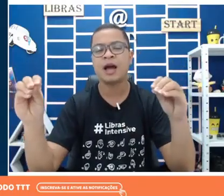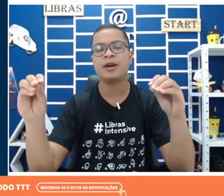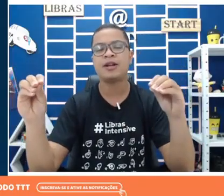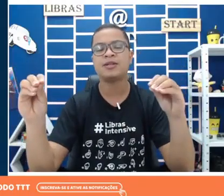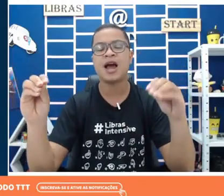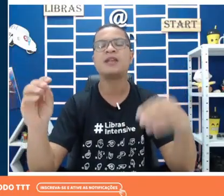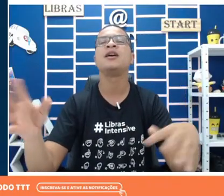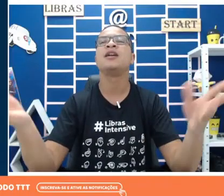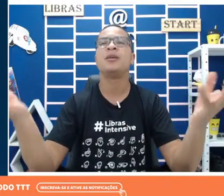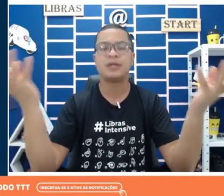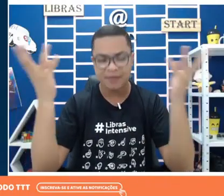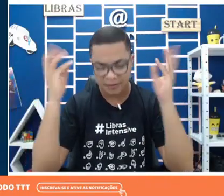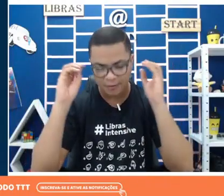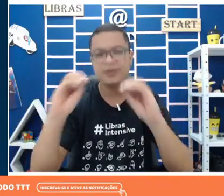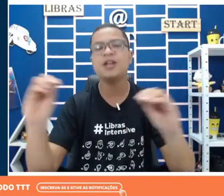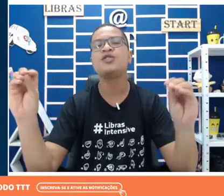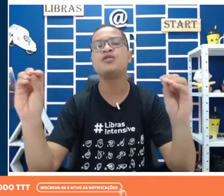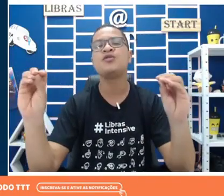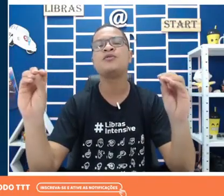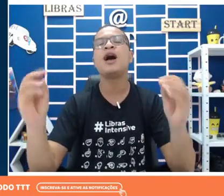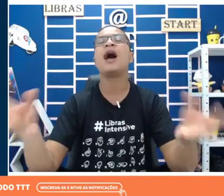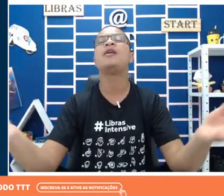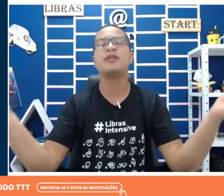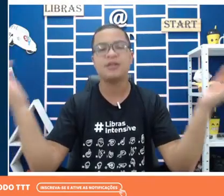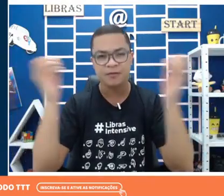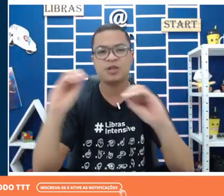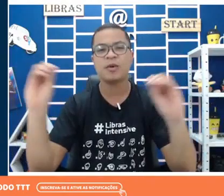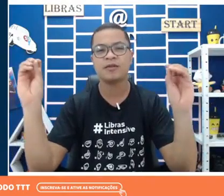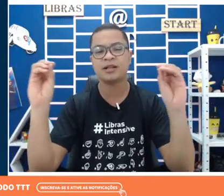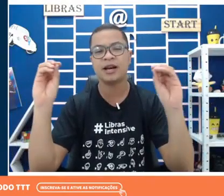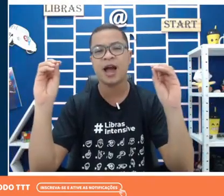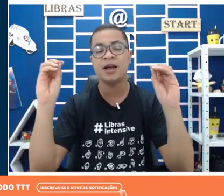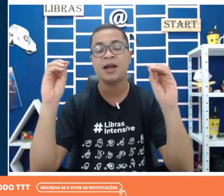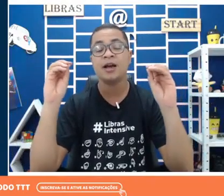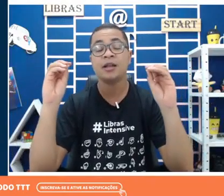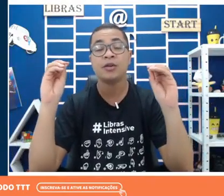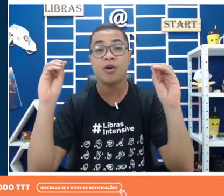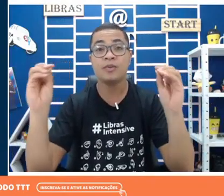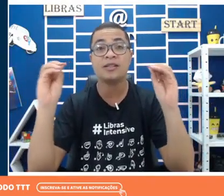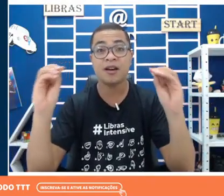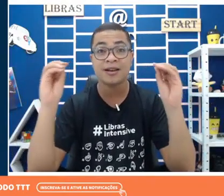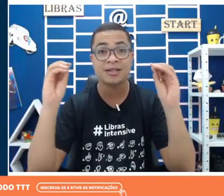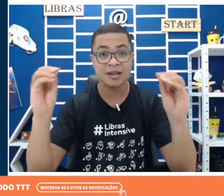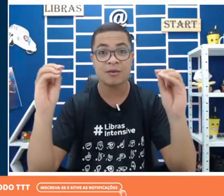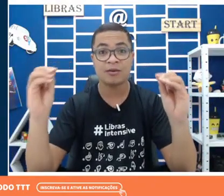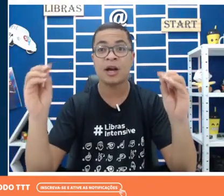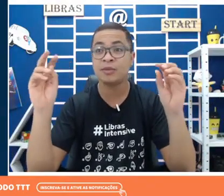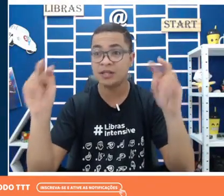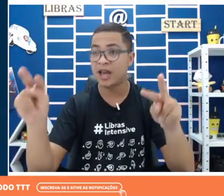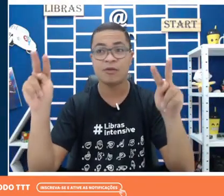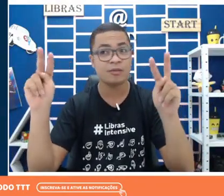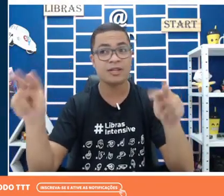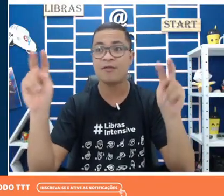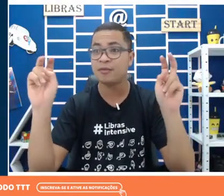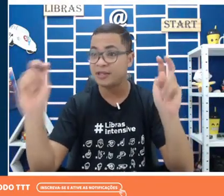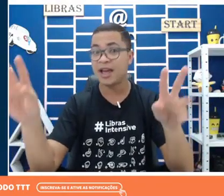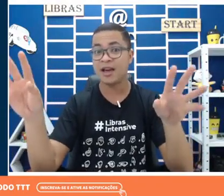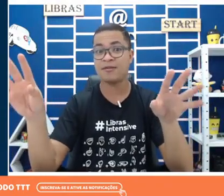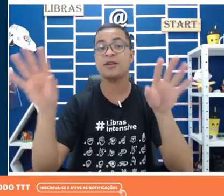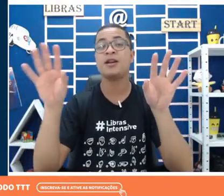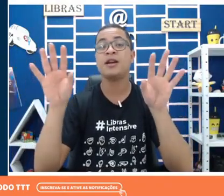vai aprender os sinais, depois você vai ver o vídeo de novo, aí depois tem um vídeo para você treinar. Então é observação, é observa,